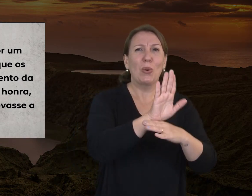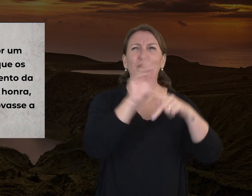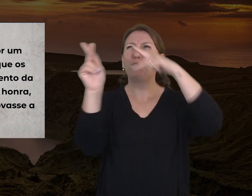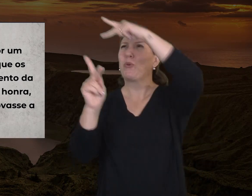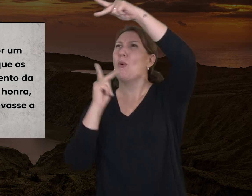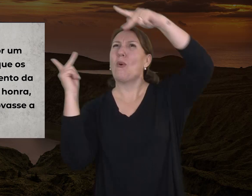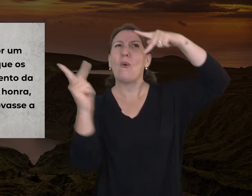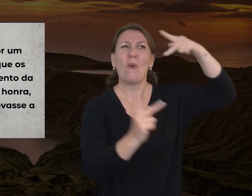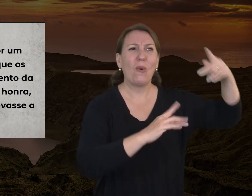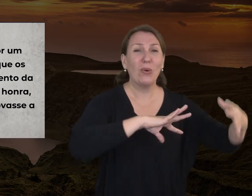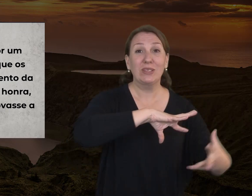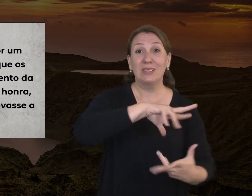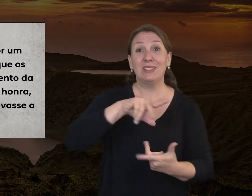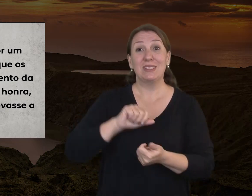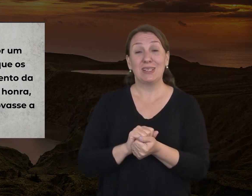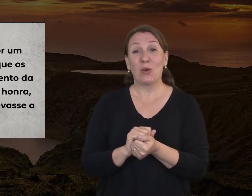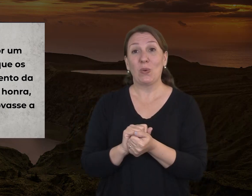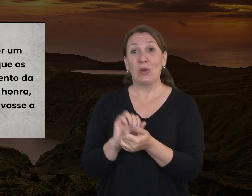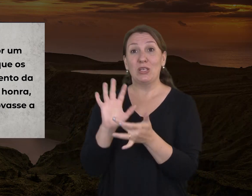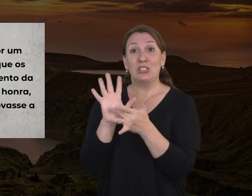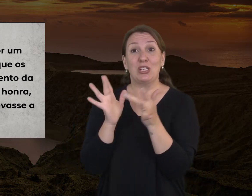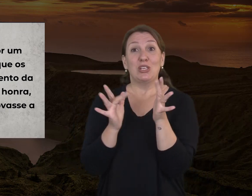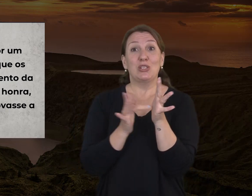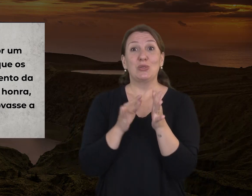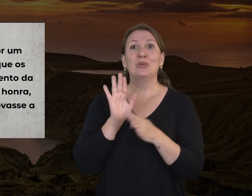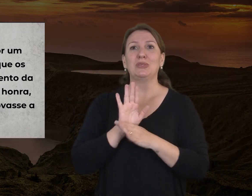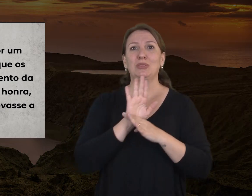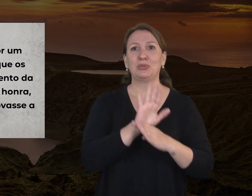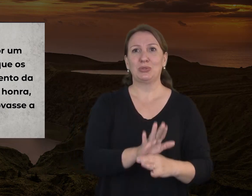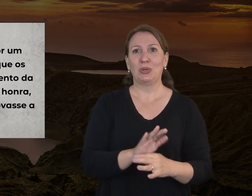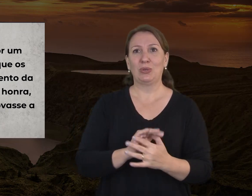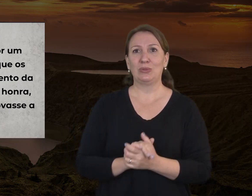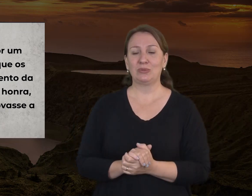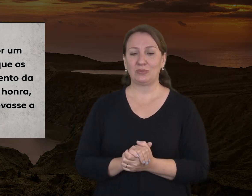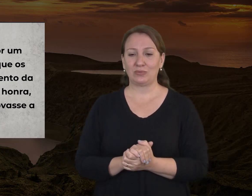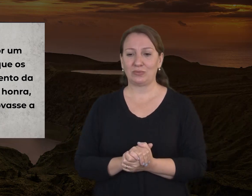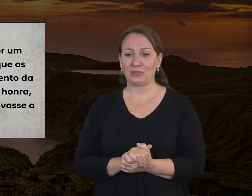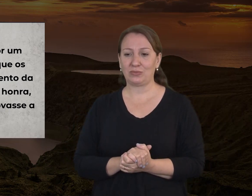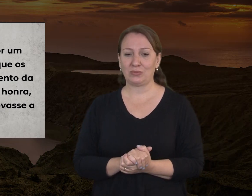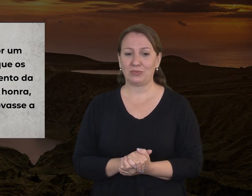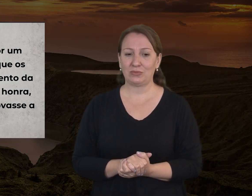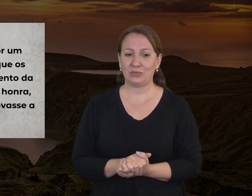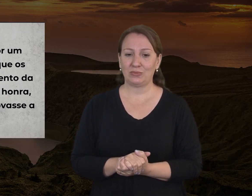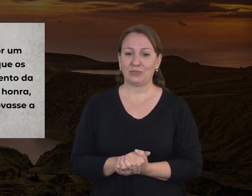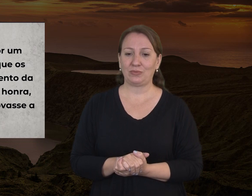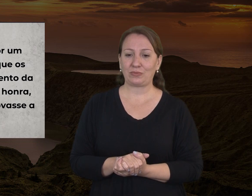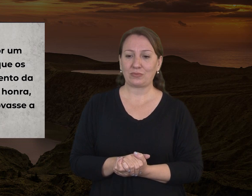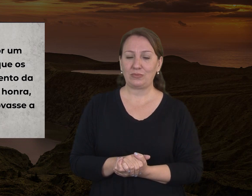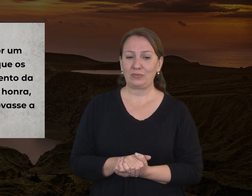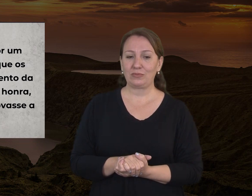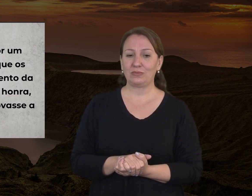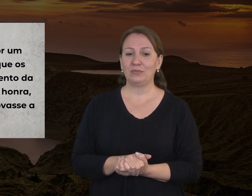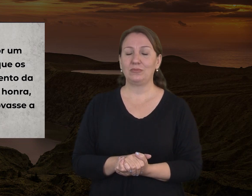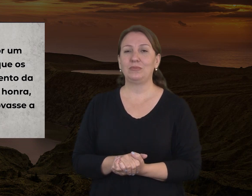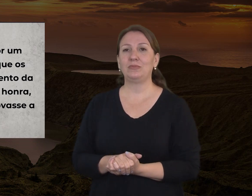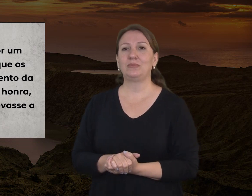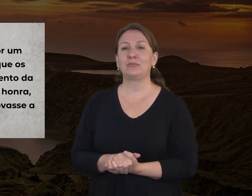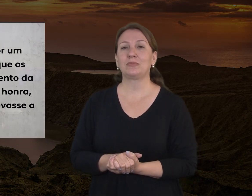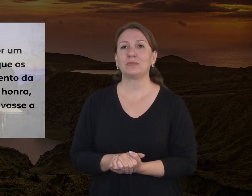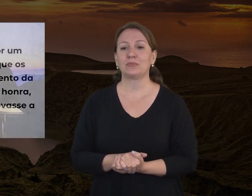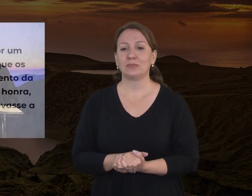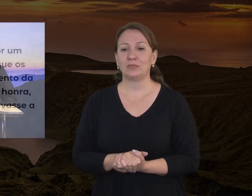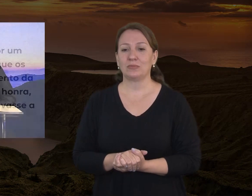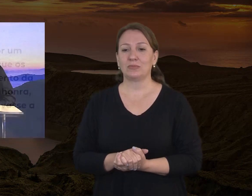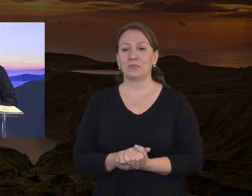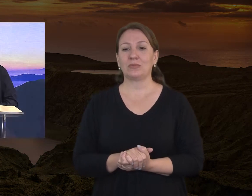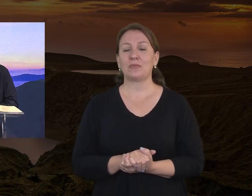pela graça de Deus provasse a morte por todo o homem. Queridos irmãos, essa tradução não está muito boa.